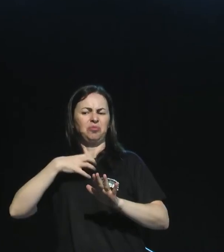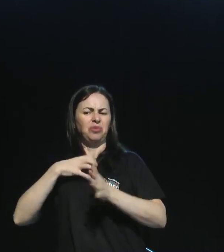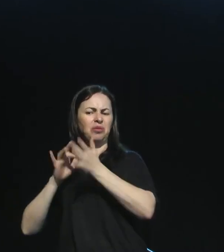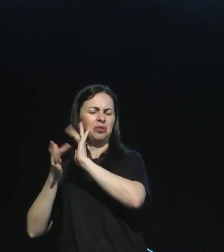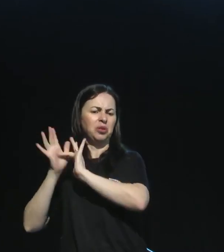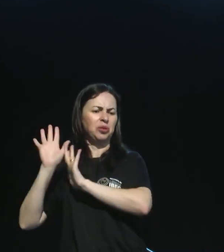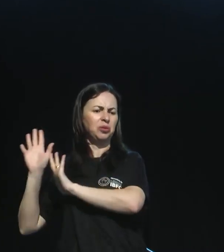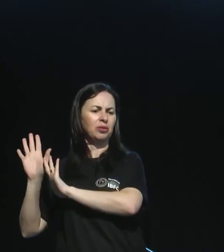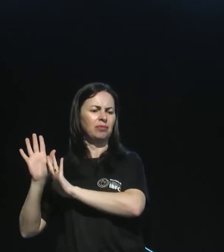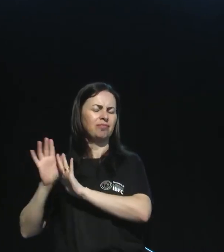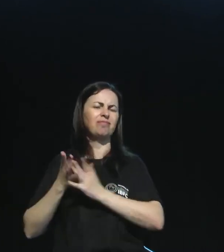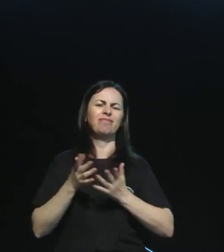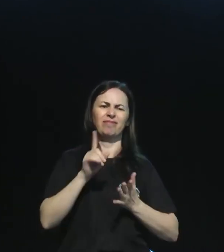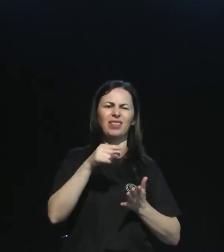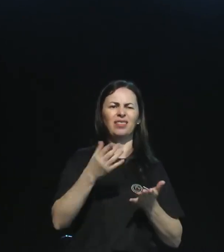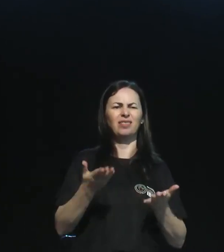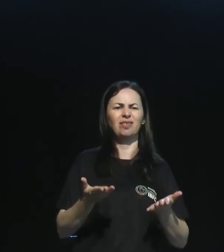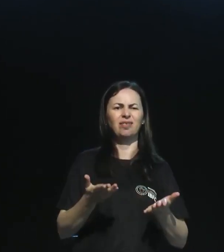será.